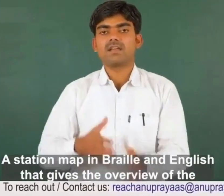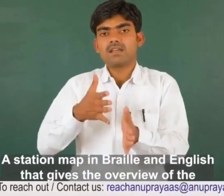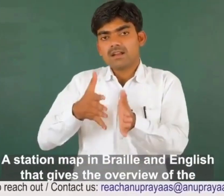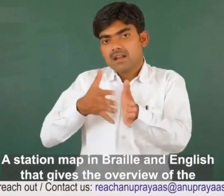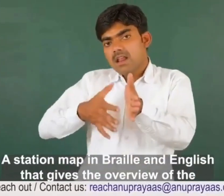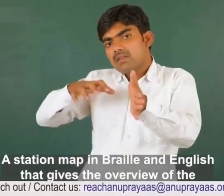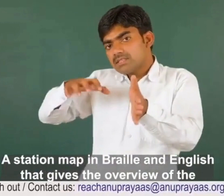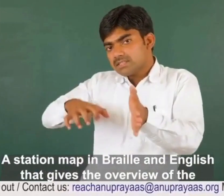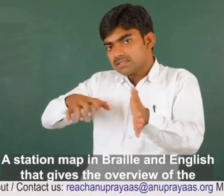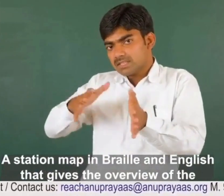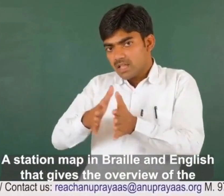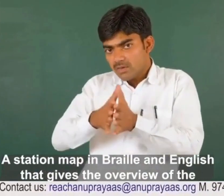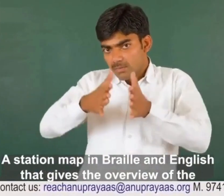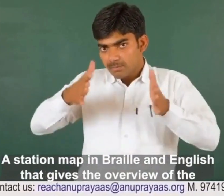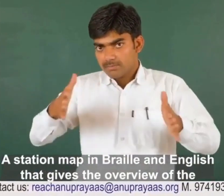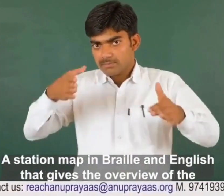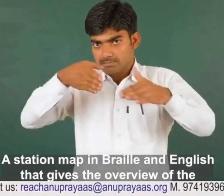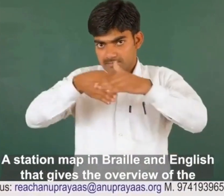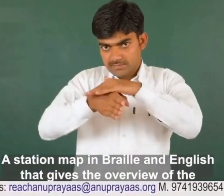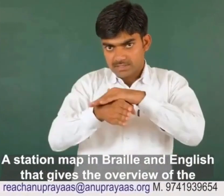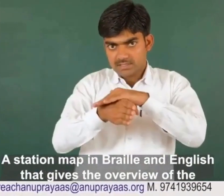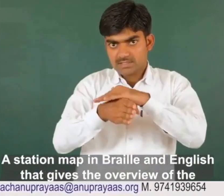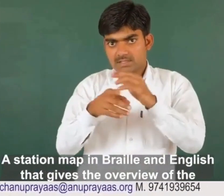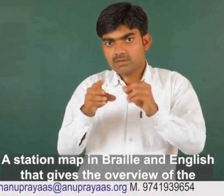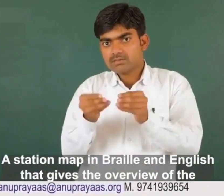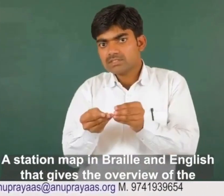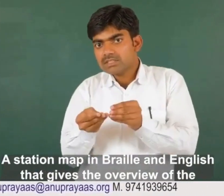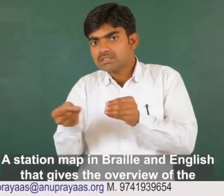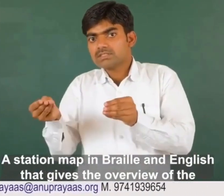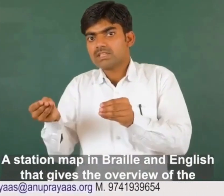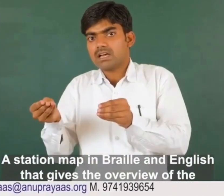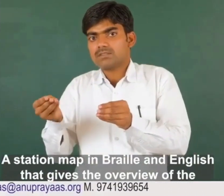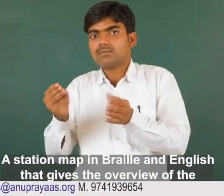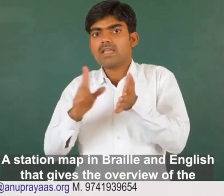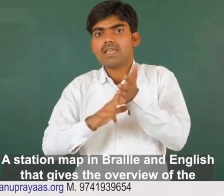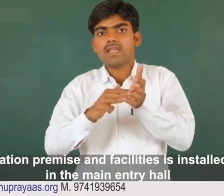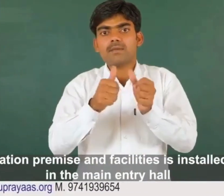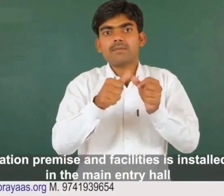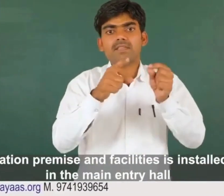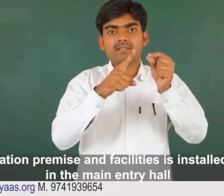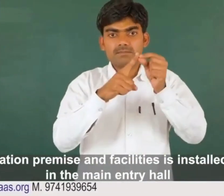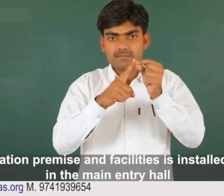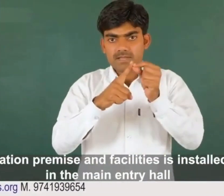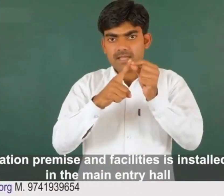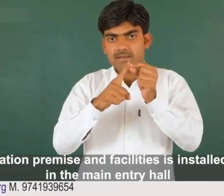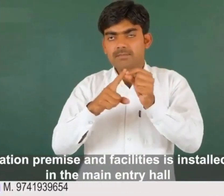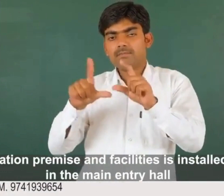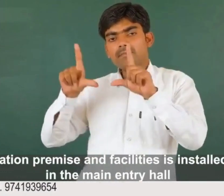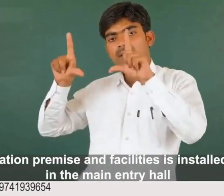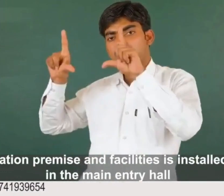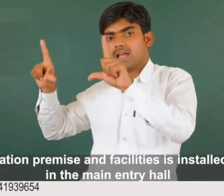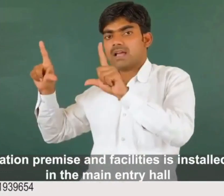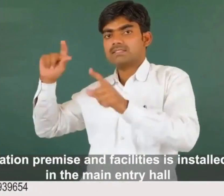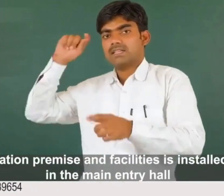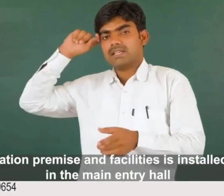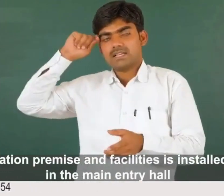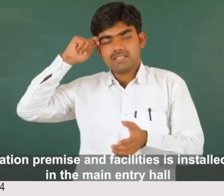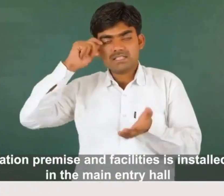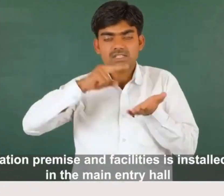द्रिष्टिबाधित लोगों की सुविधा के लिए मुख्य प्रवेश कक्ष में स्टेशन परिसर और सुविधाओं का अवलोकन करने वाला ब्रेल और अंग्रेजी में एक